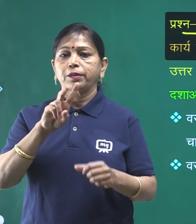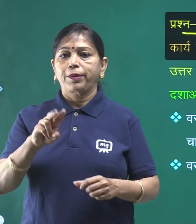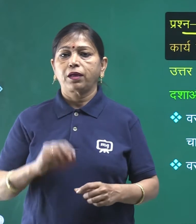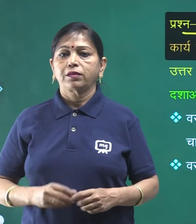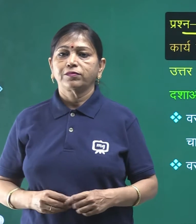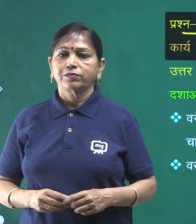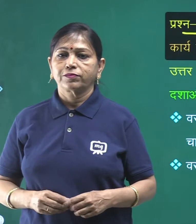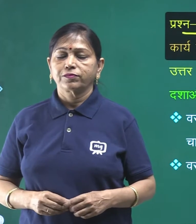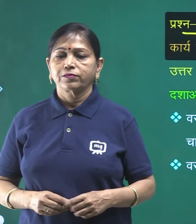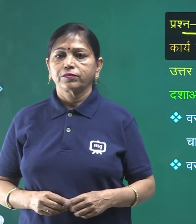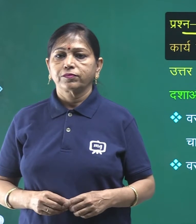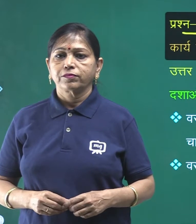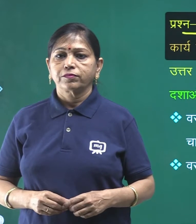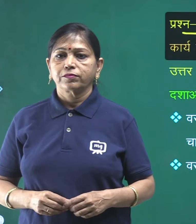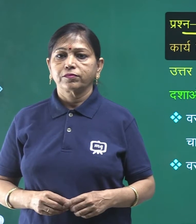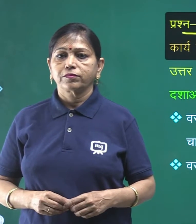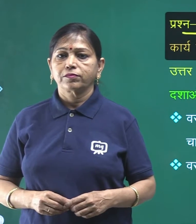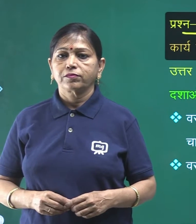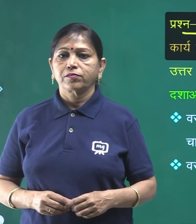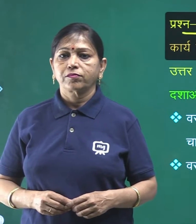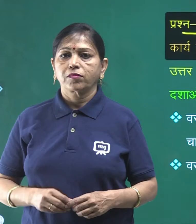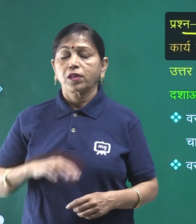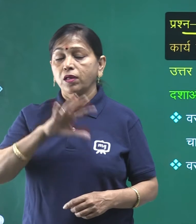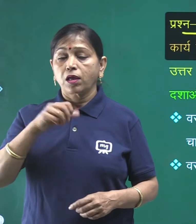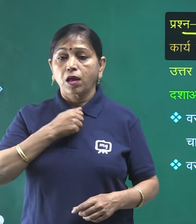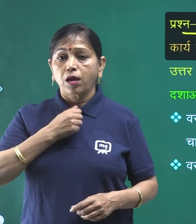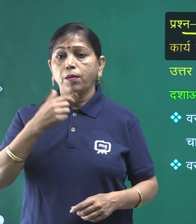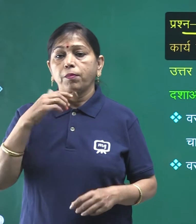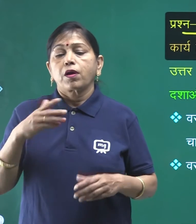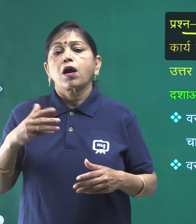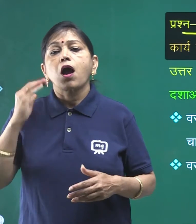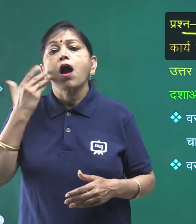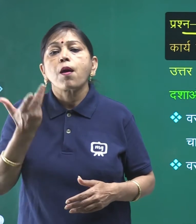12, हम कब कहते हैं कि